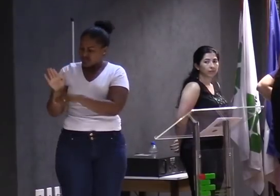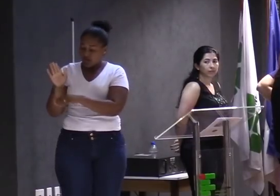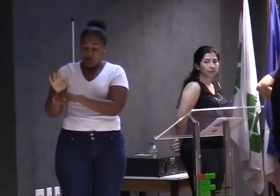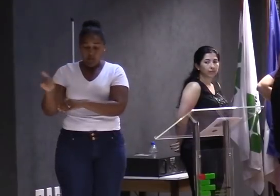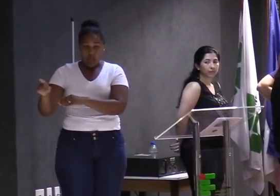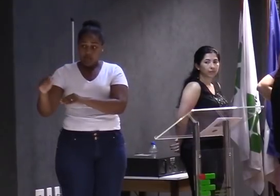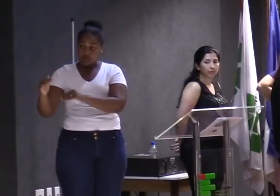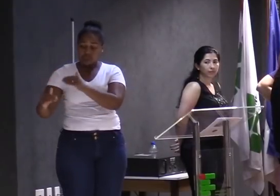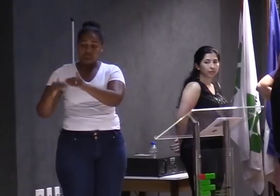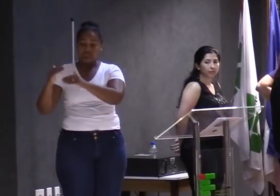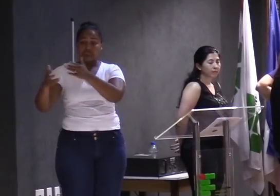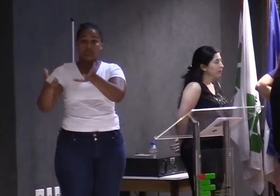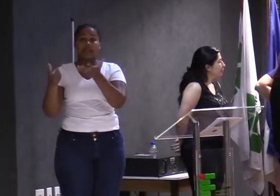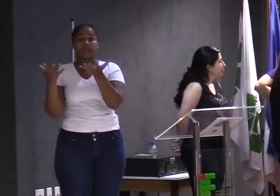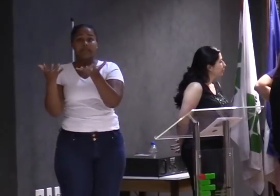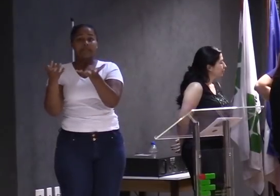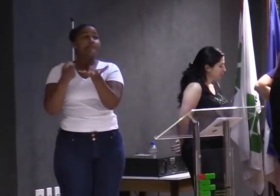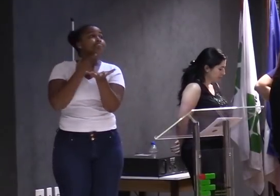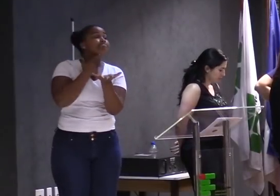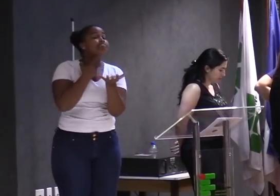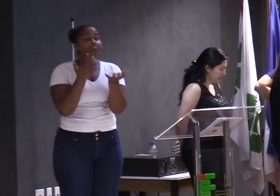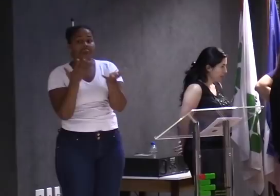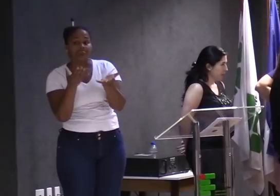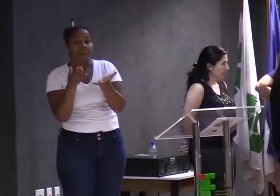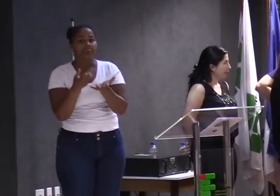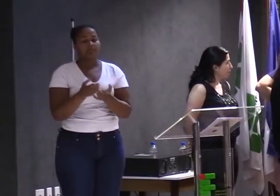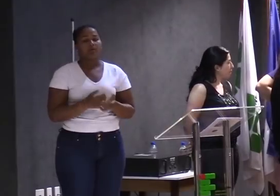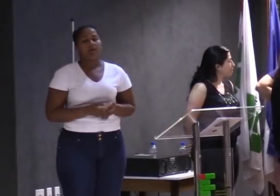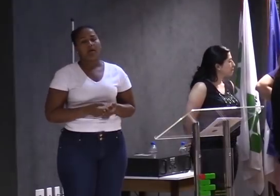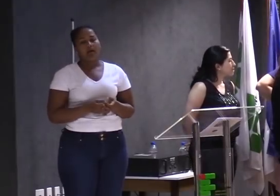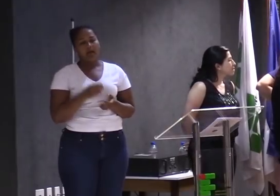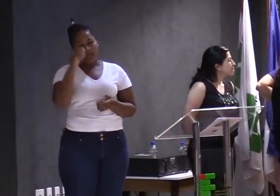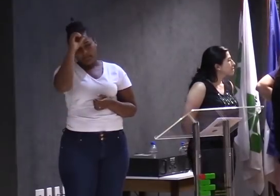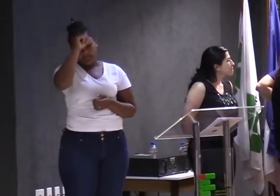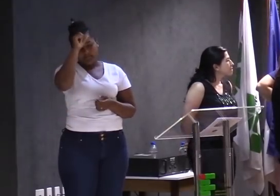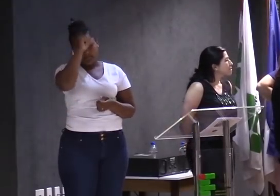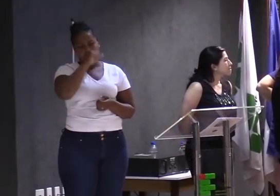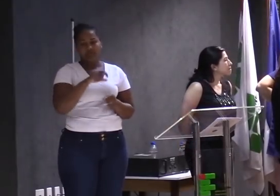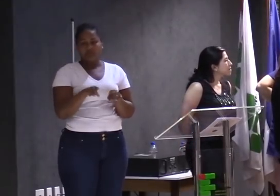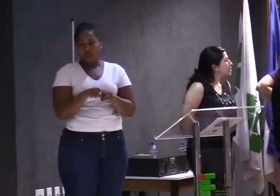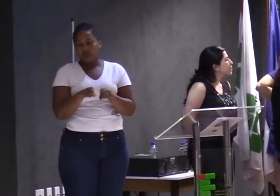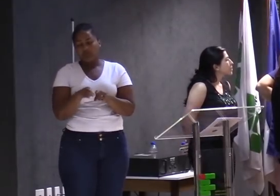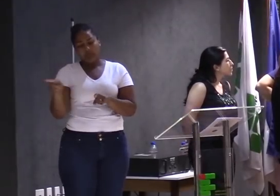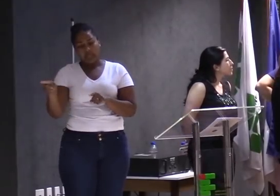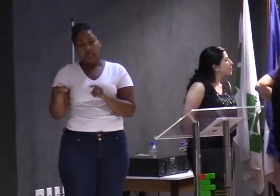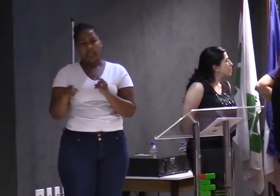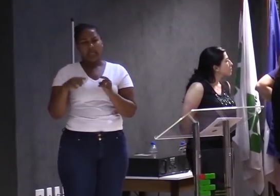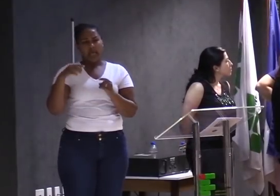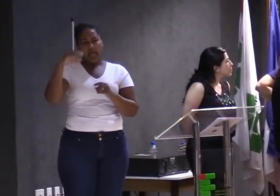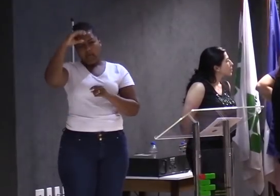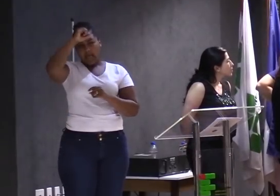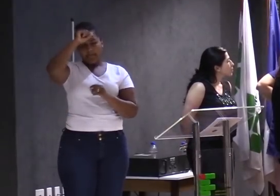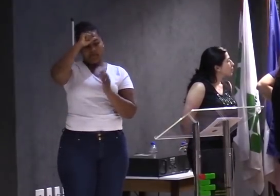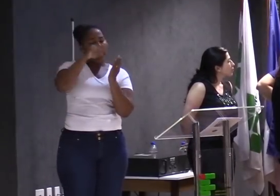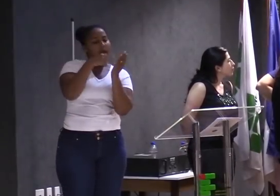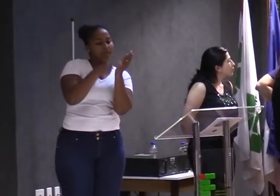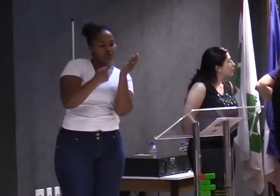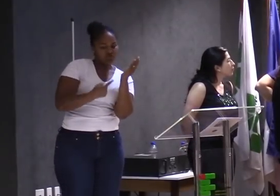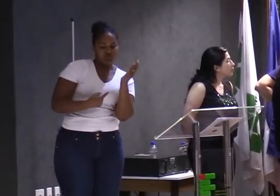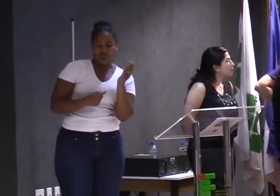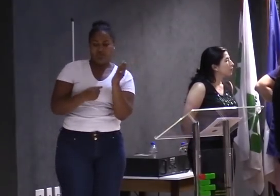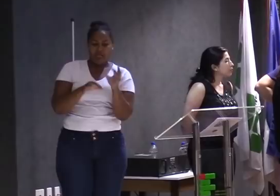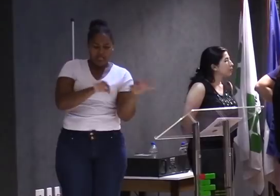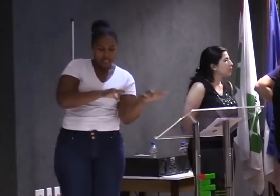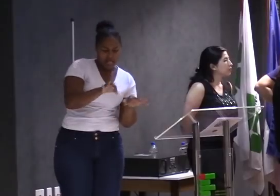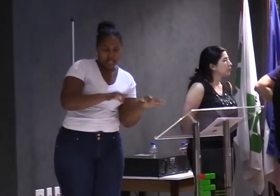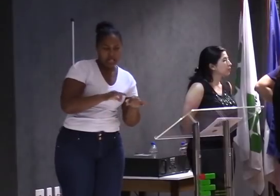se envolver, ele quer... Eu não passo mais apostila para o aluno. Eu passo o PDF e ele acessa no celular.